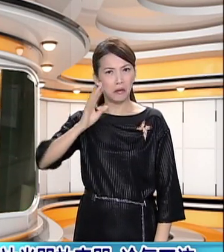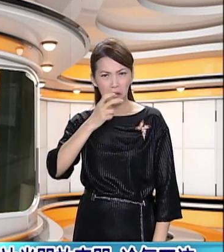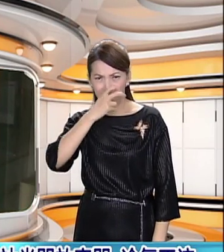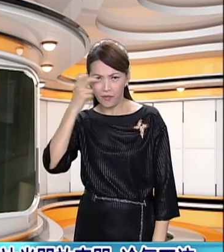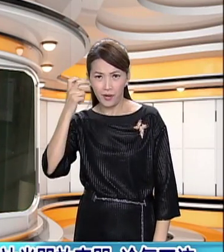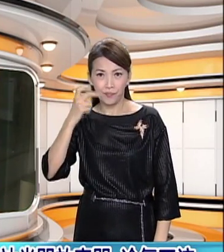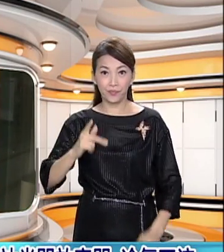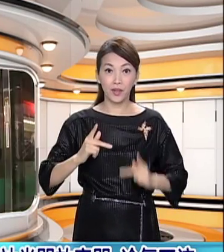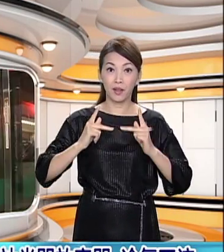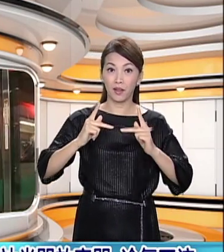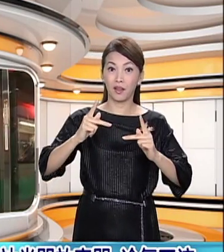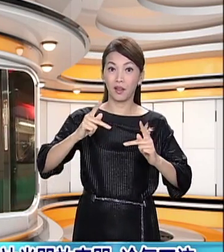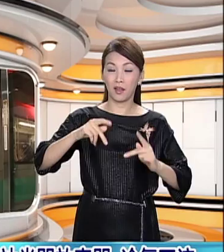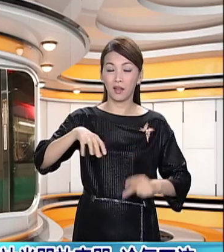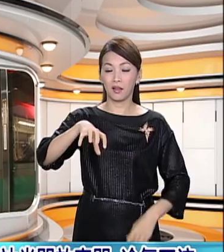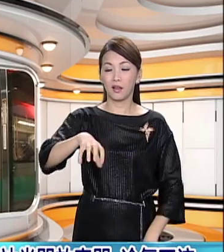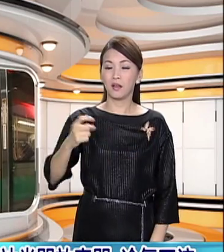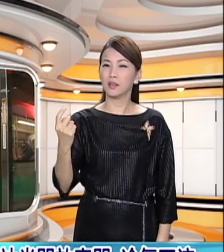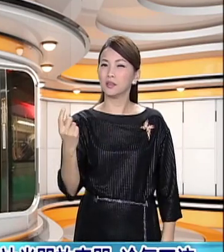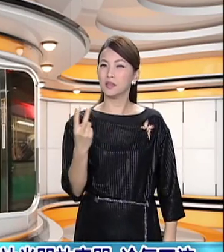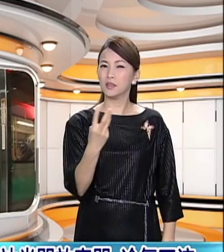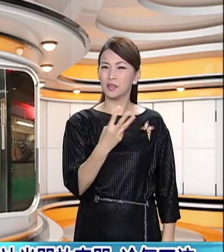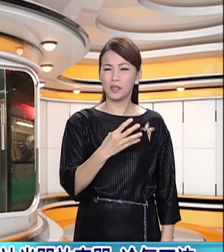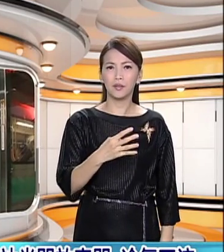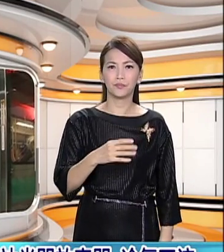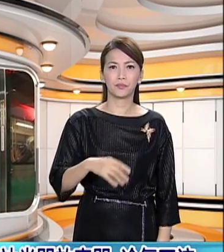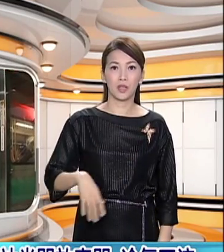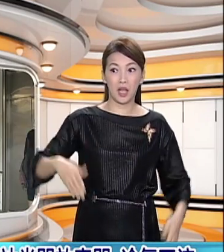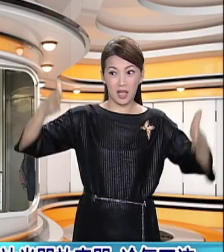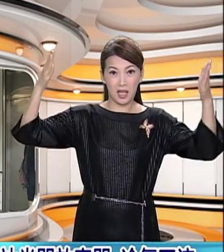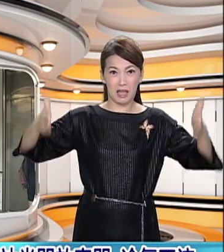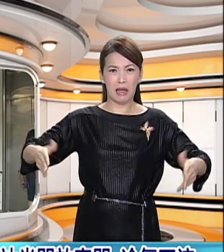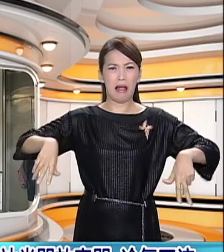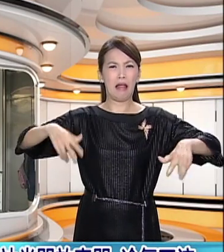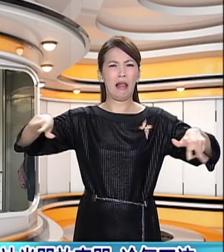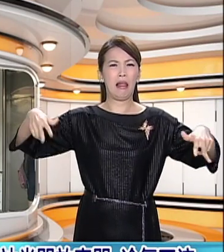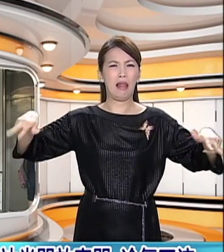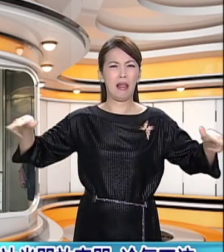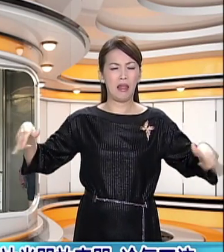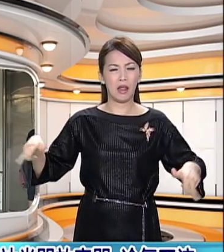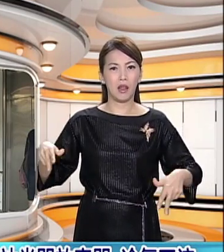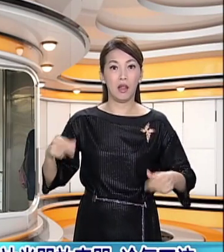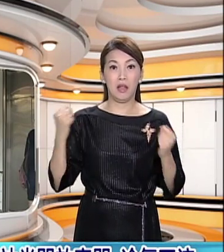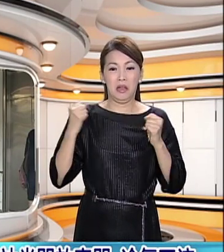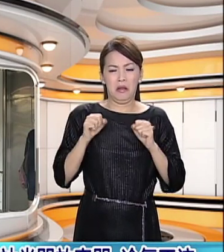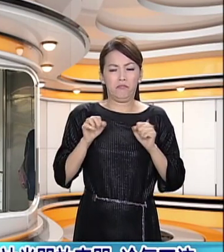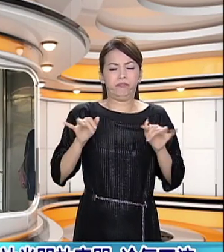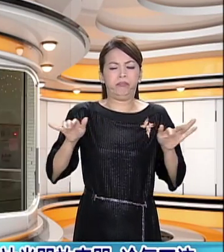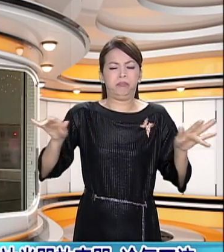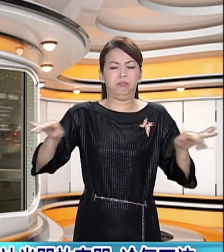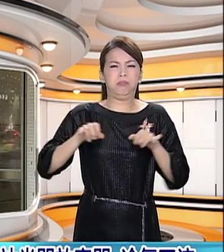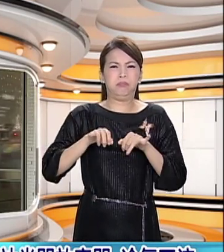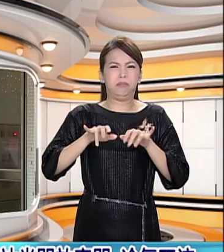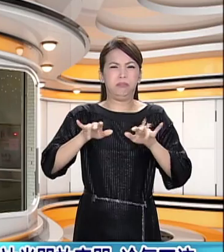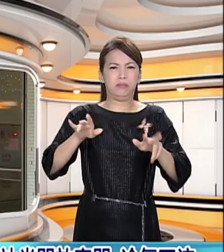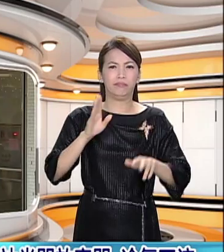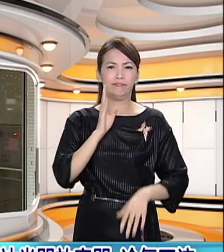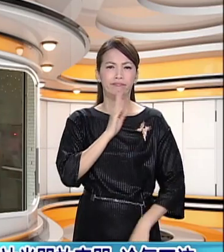车站站体是属于半开放式的空间，让有些民众抱怨好热又浪费